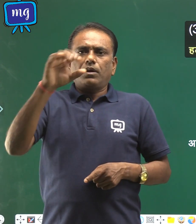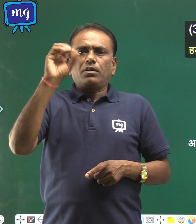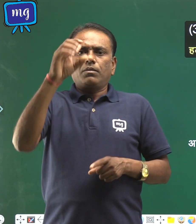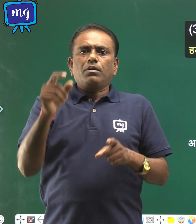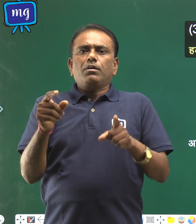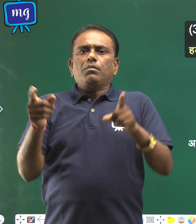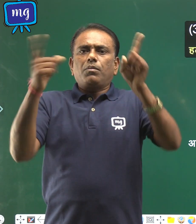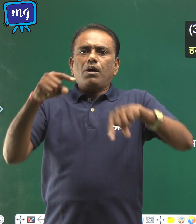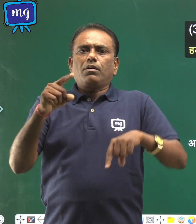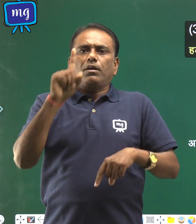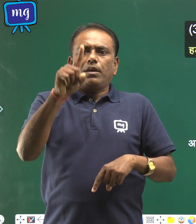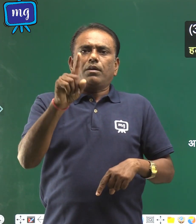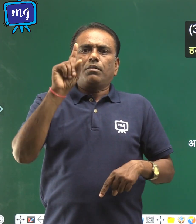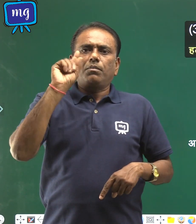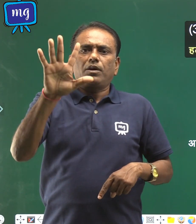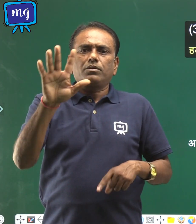60/15 का देंगे तो 4 आएगा